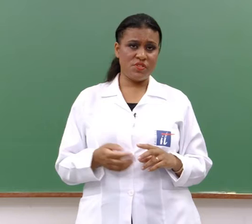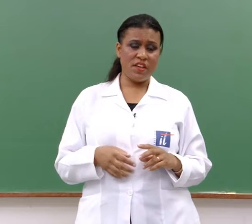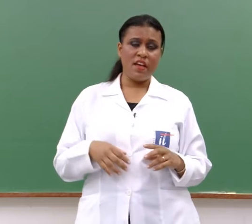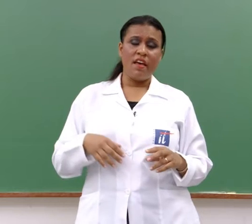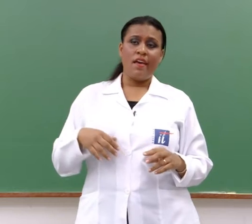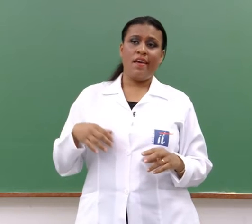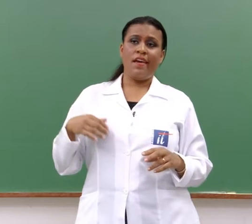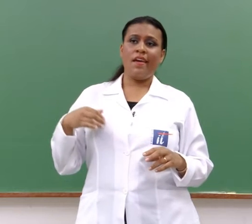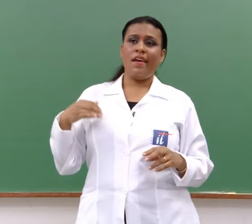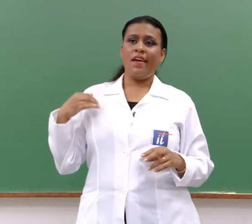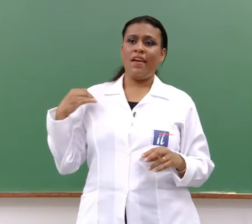ter